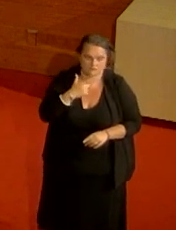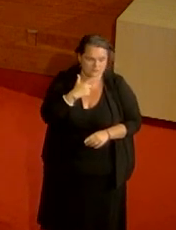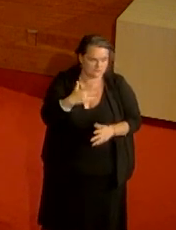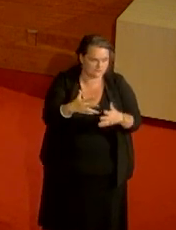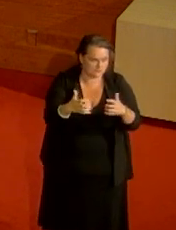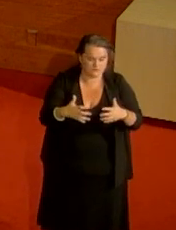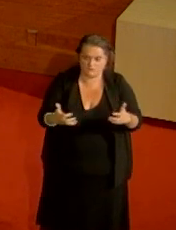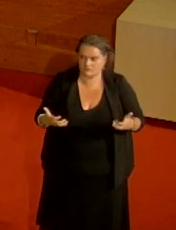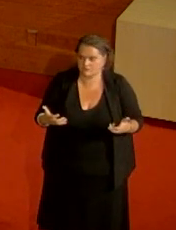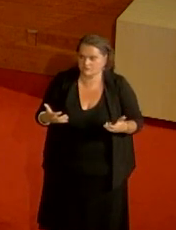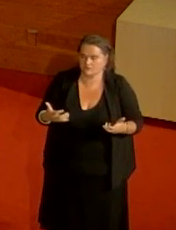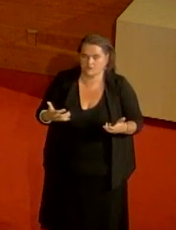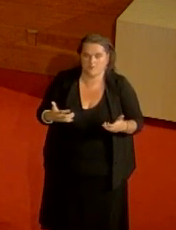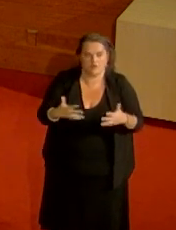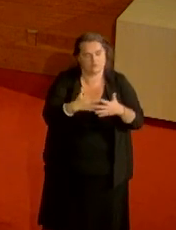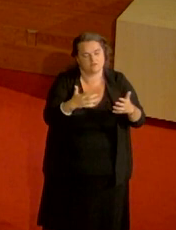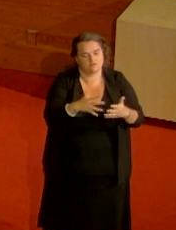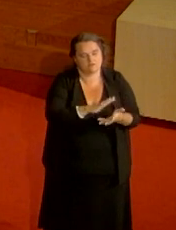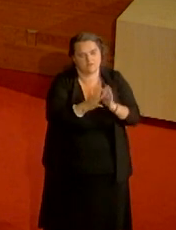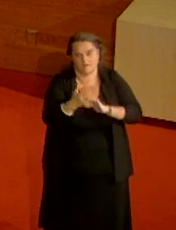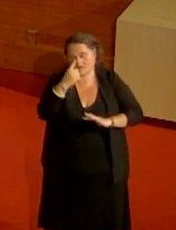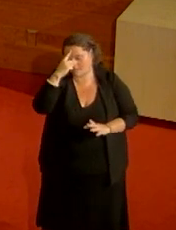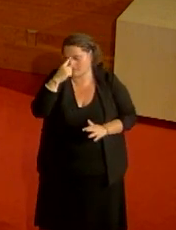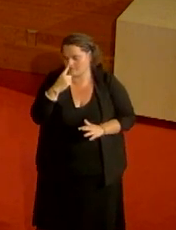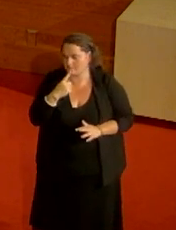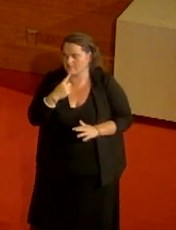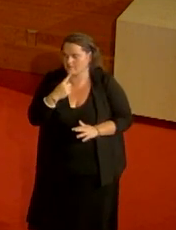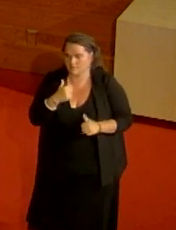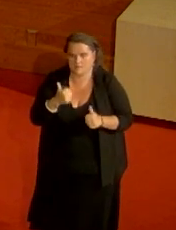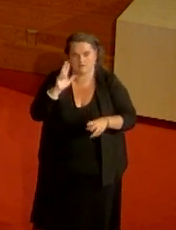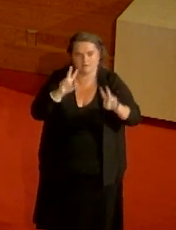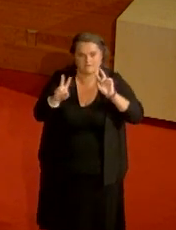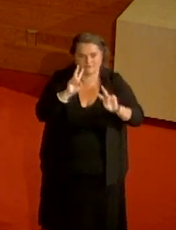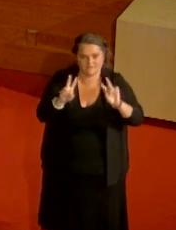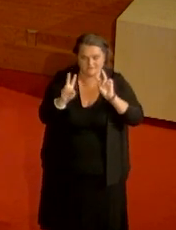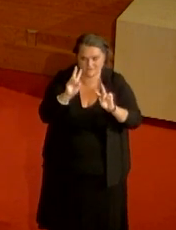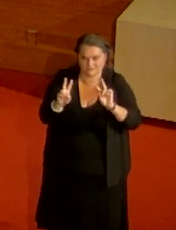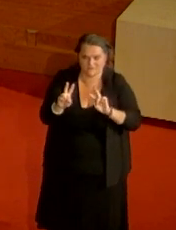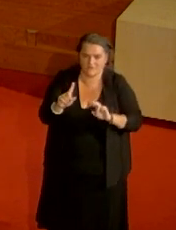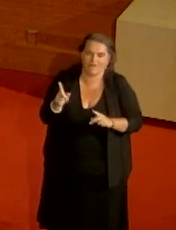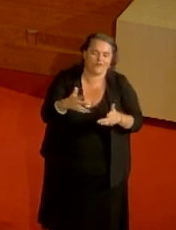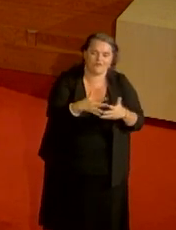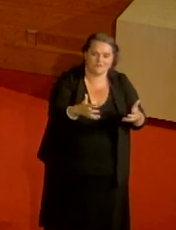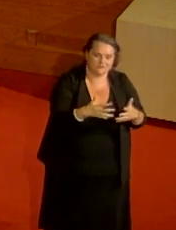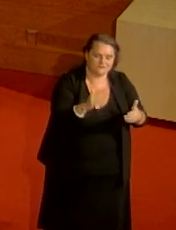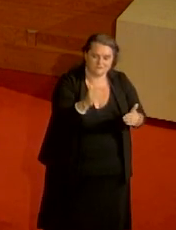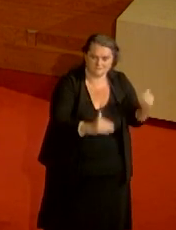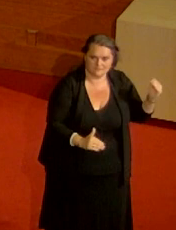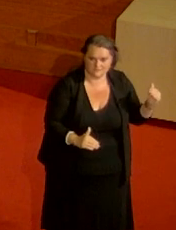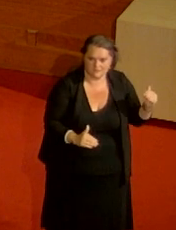estar convirtiéndose en imagen puede estar adquiriendo una un tono más visual que que textual